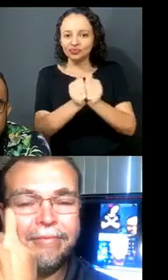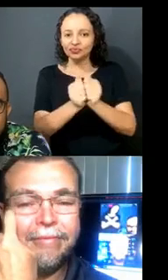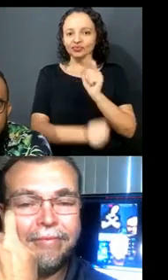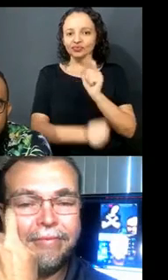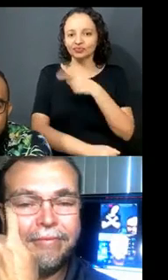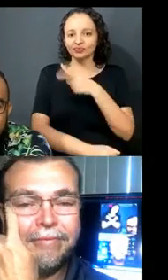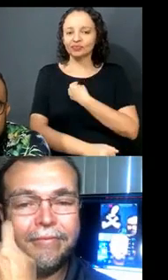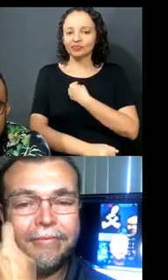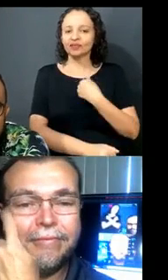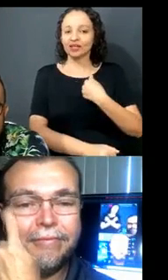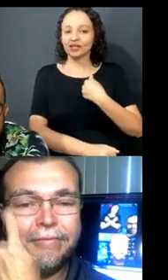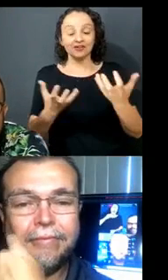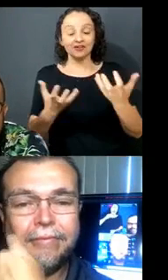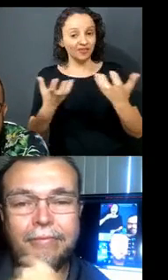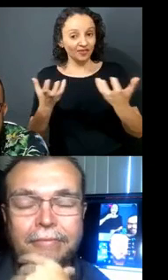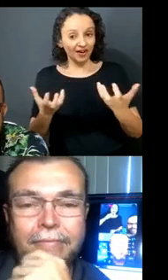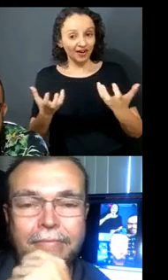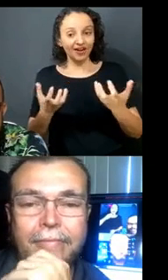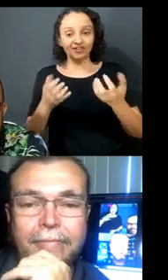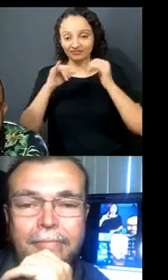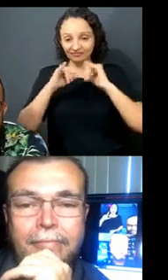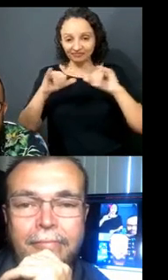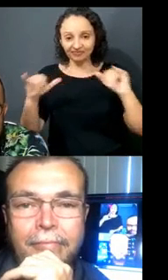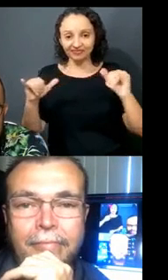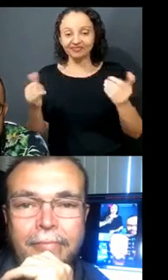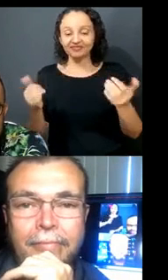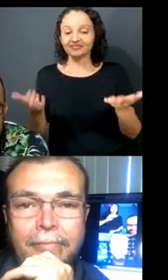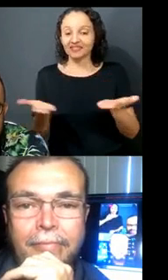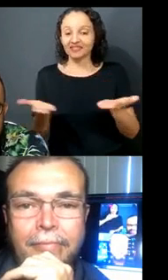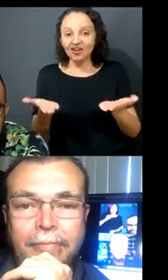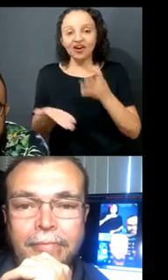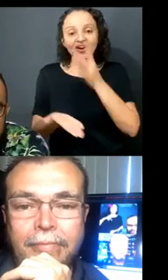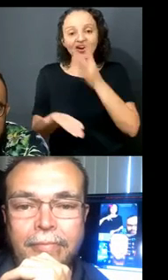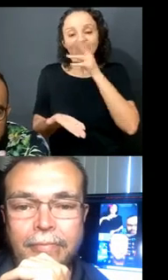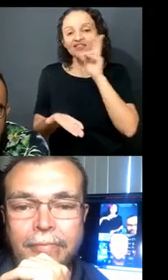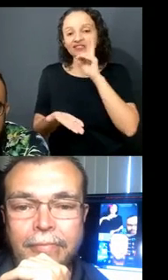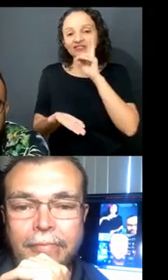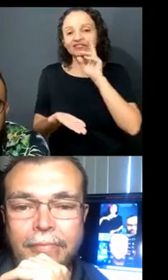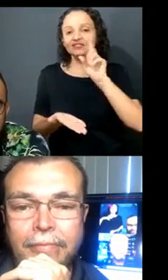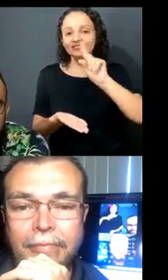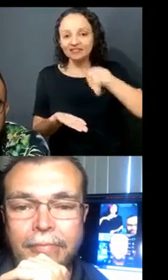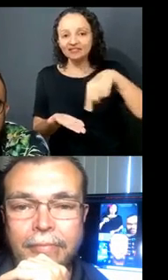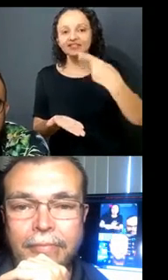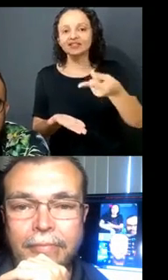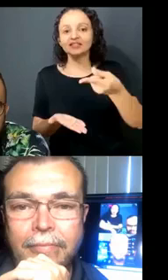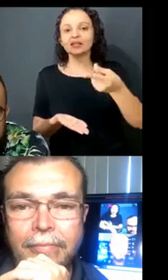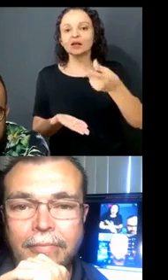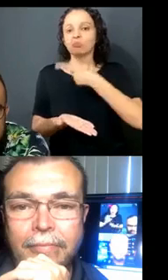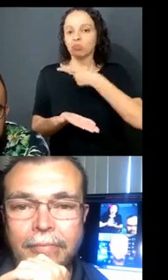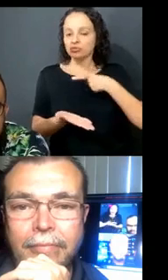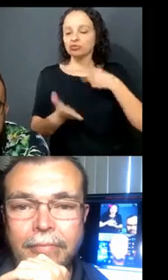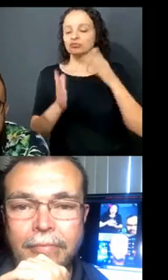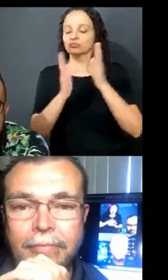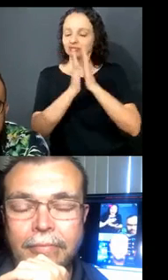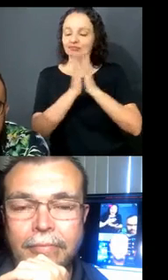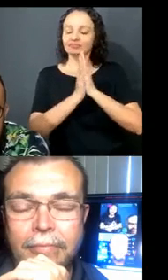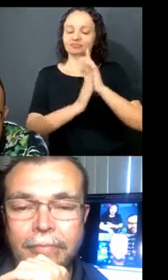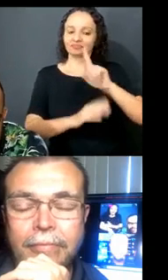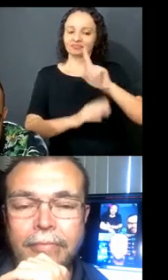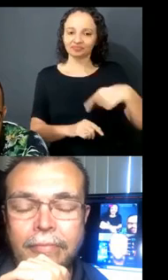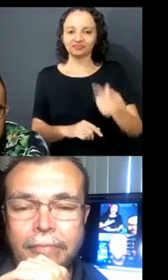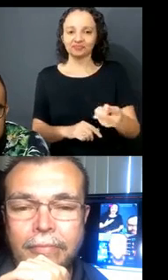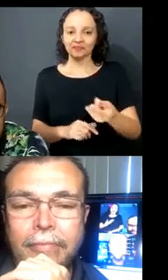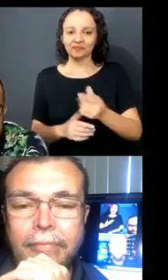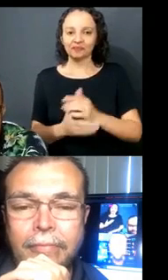né? E eu quero deixar para encerrar a Rosane e depois, se possível, o pastor fazer uma oração